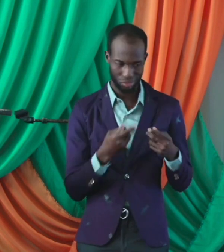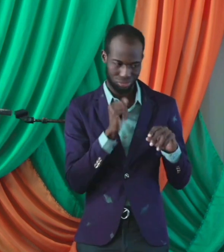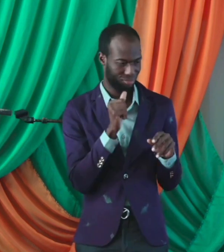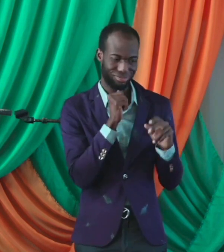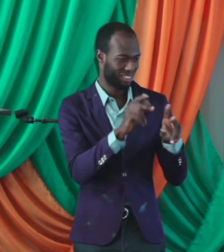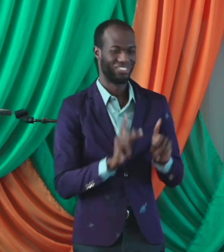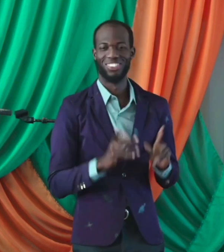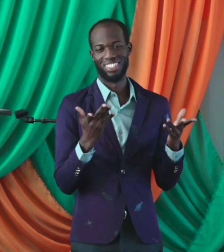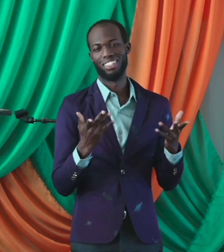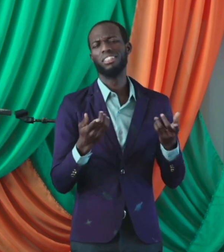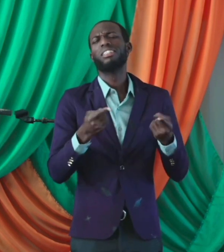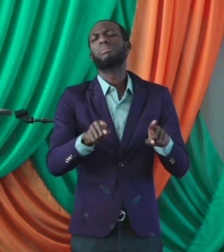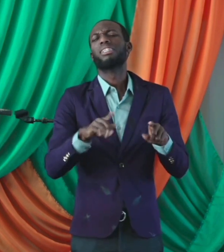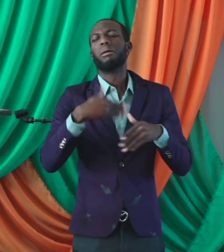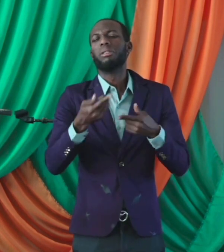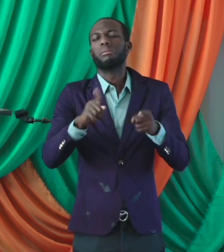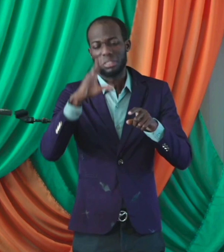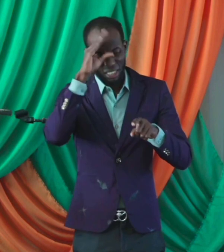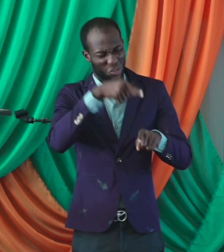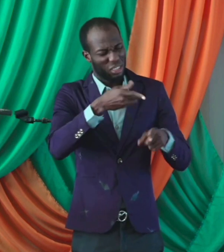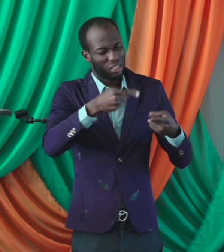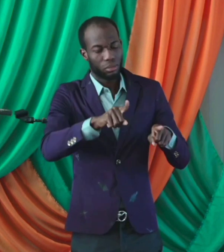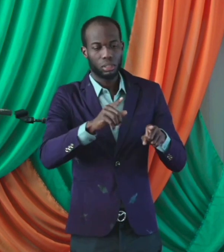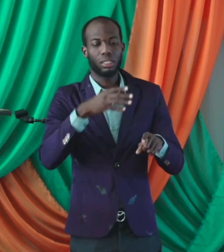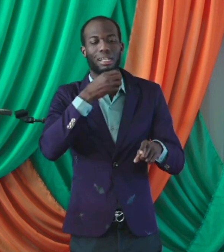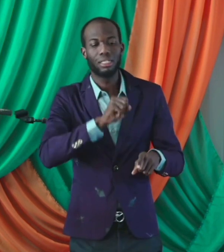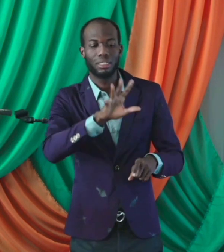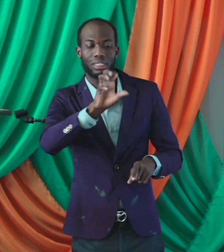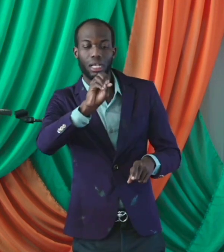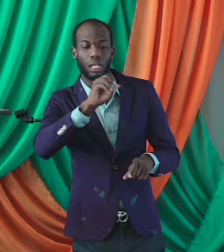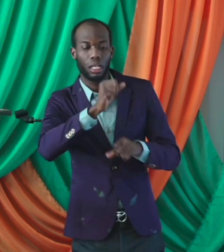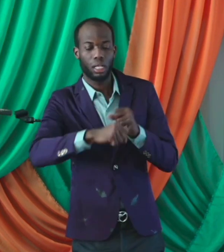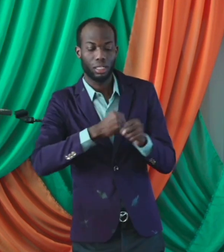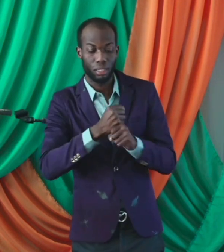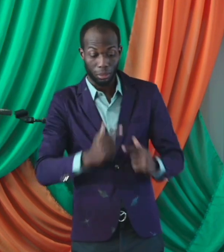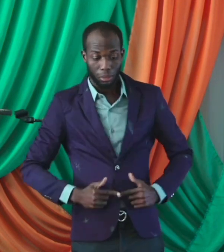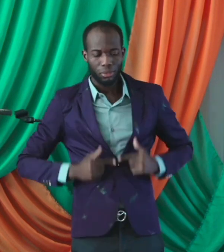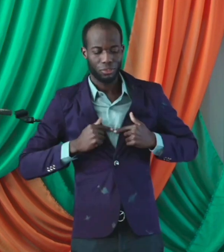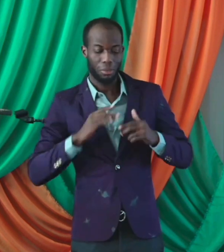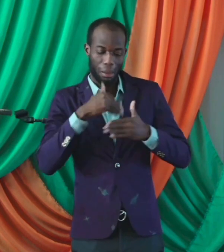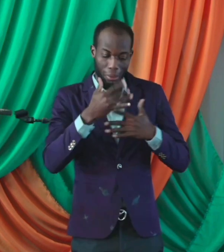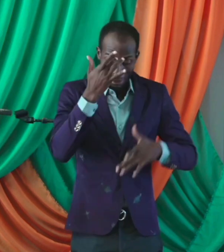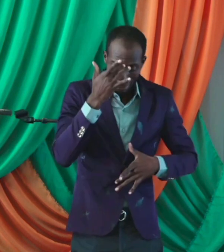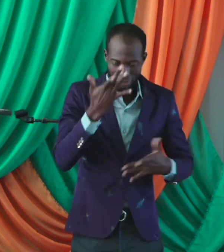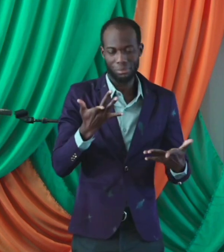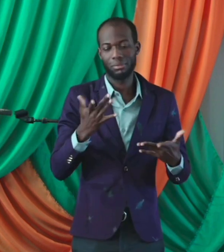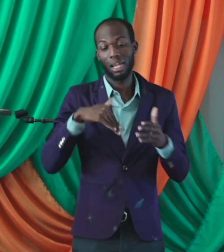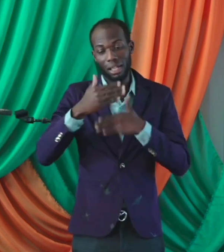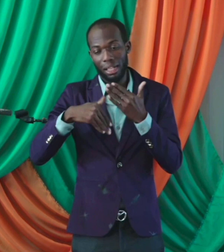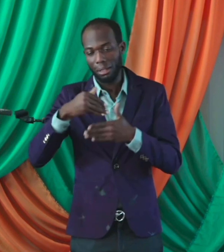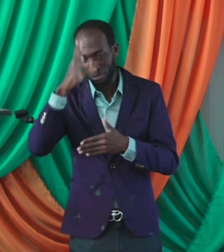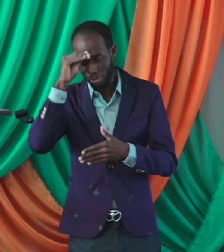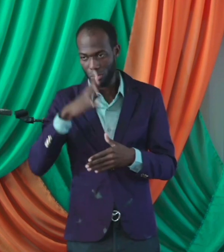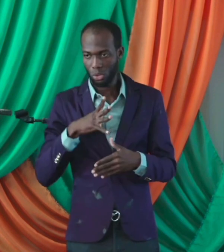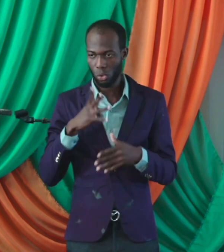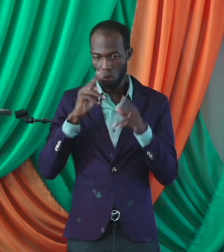robot. Mais, ou connaissez ça passe, monsieur ça? Monsieur a vécu 50 ans après maladie ça. Et monsieur, il y a